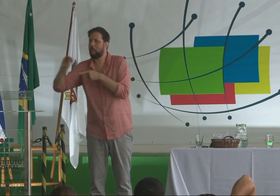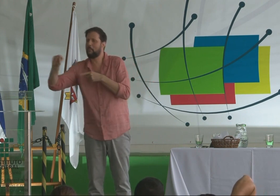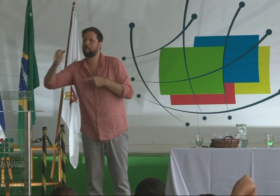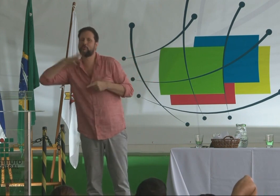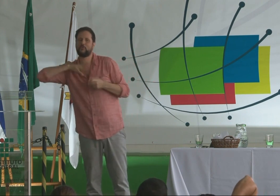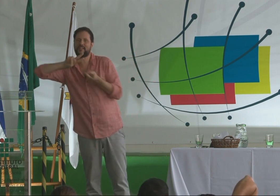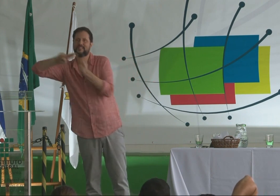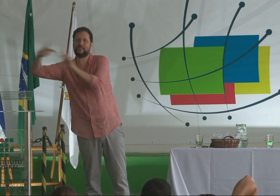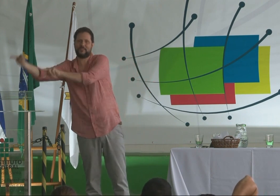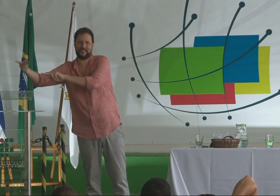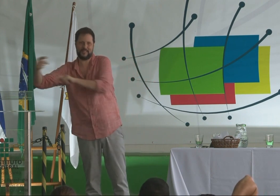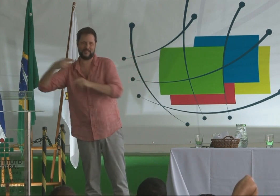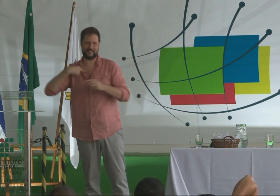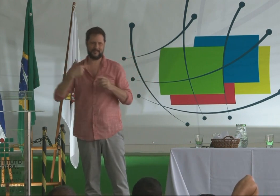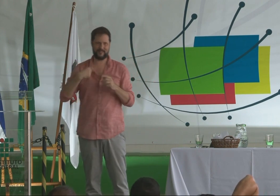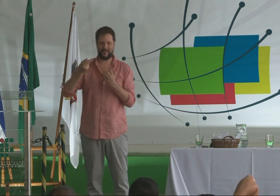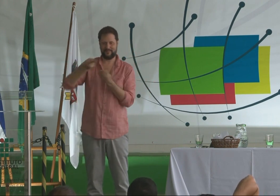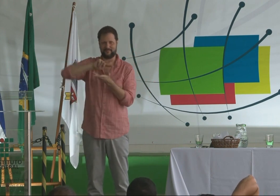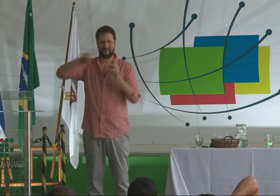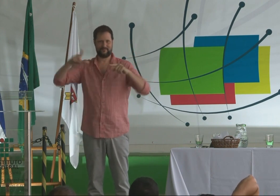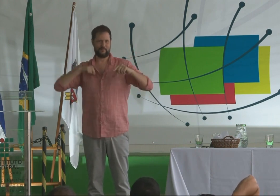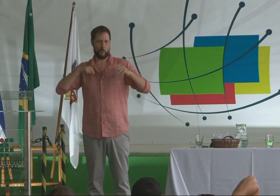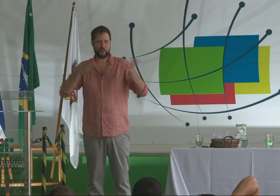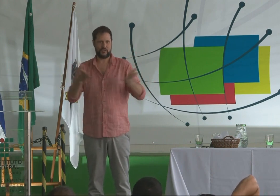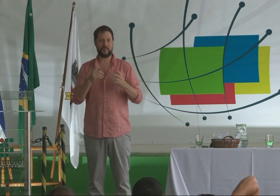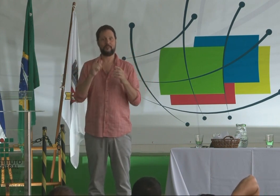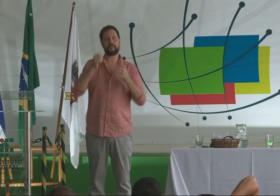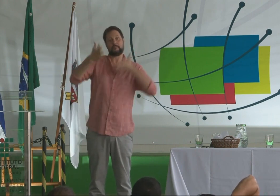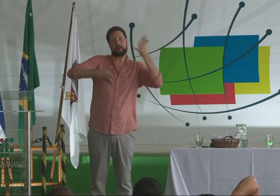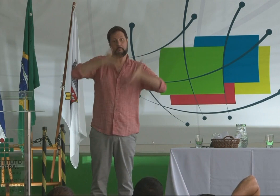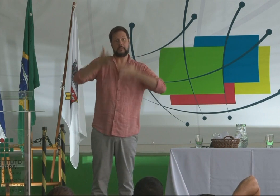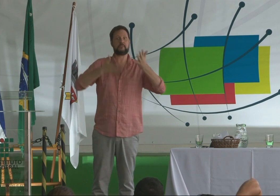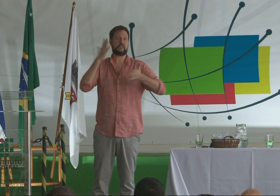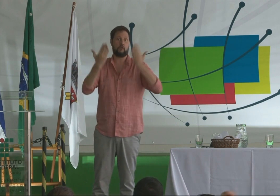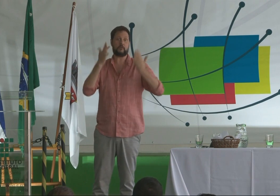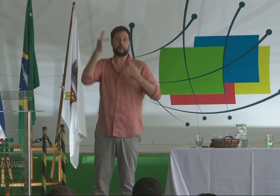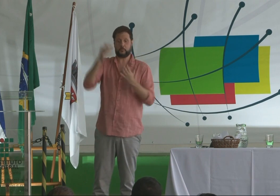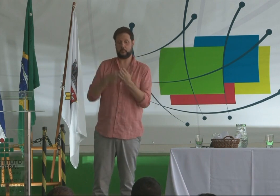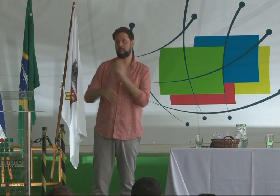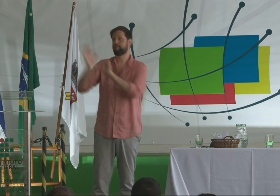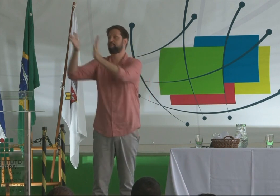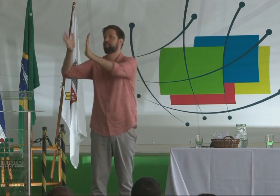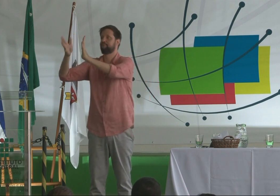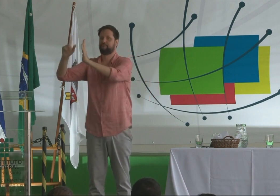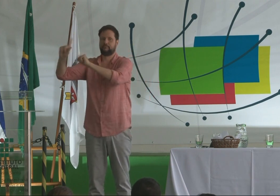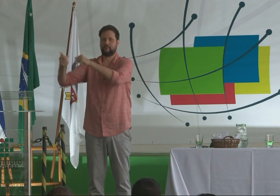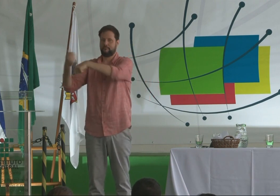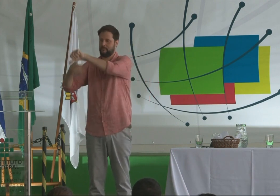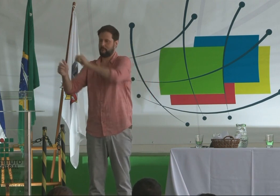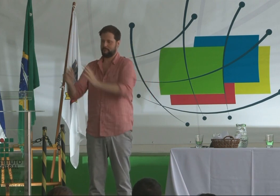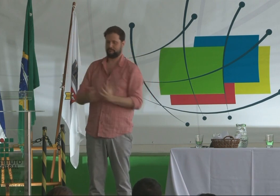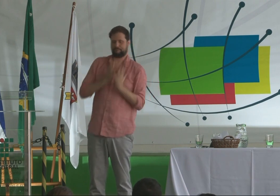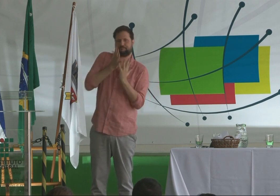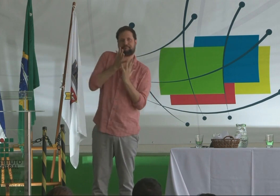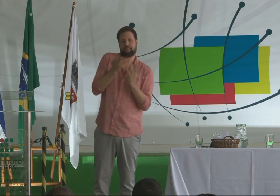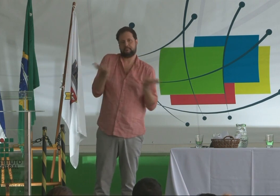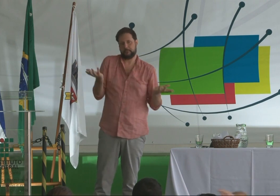Às vezes a gente escreve alguma coisa, outra língua também, usa aplicativos de tradução de língua e tal, e tudo mais. Mas eu penso que futuramente a ideia é que, de fato,